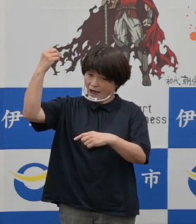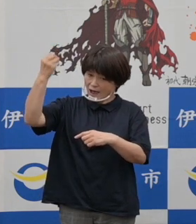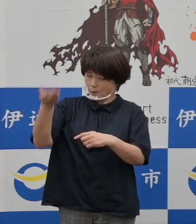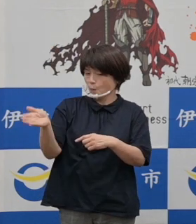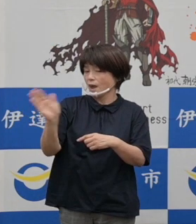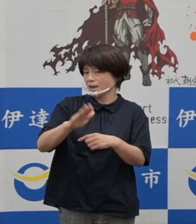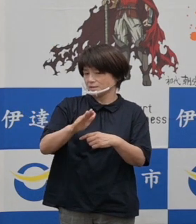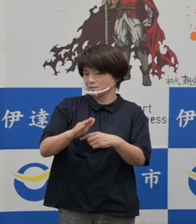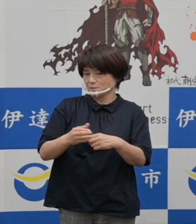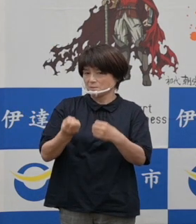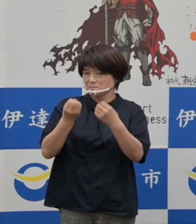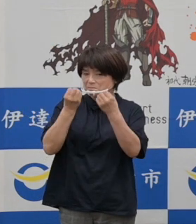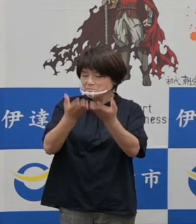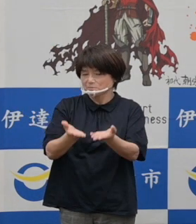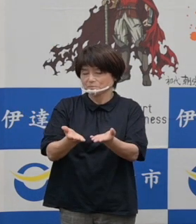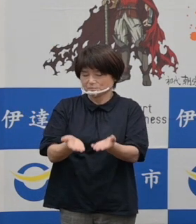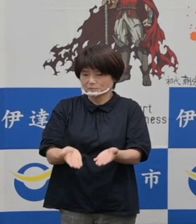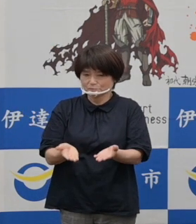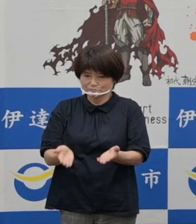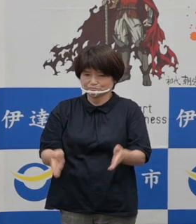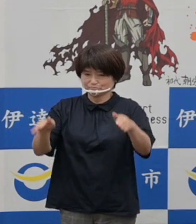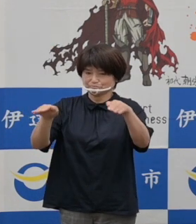理棟を新設をいたしました。